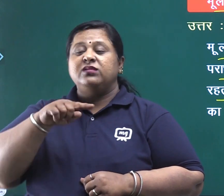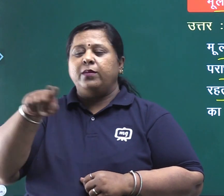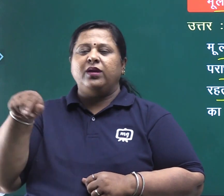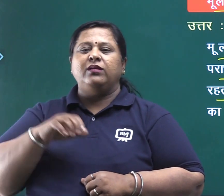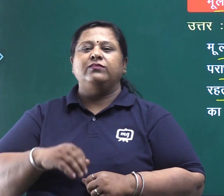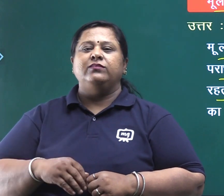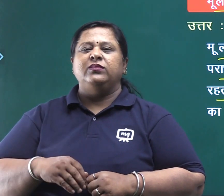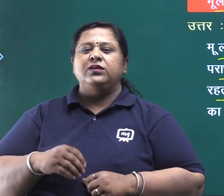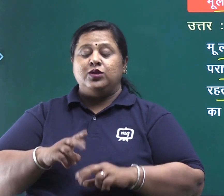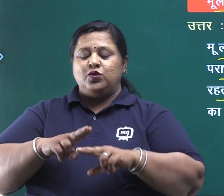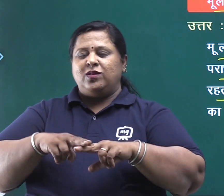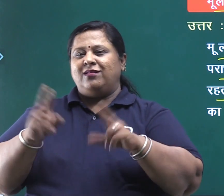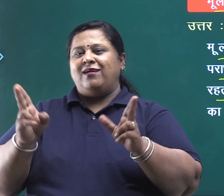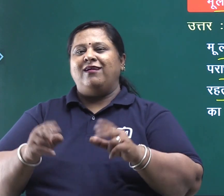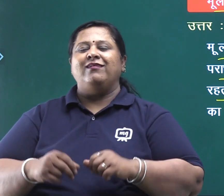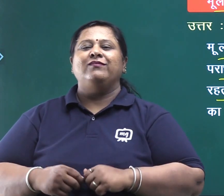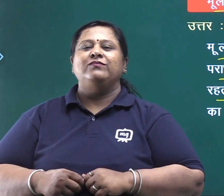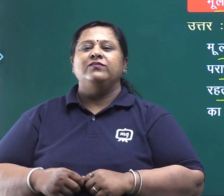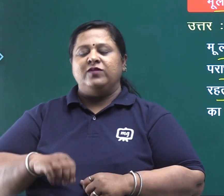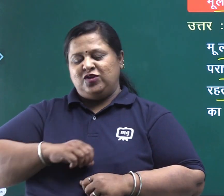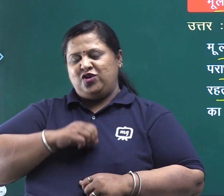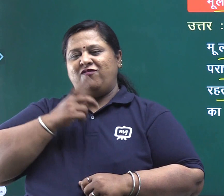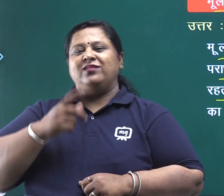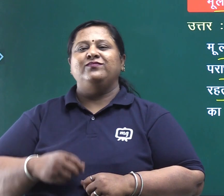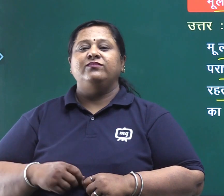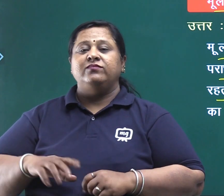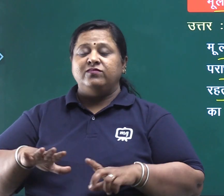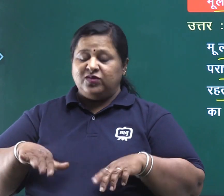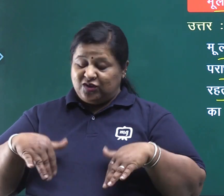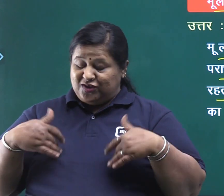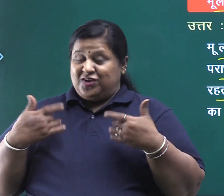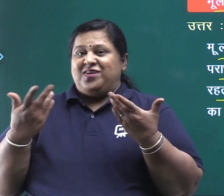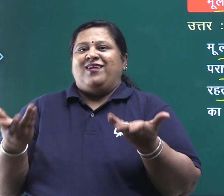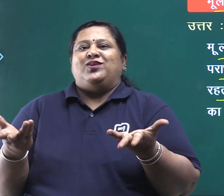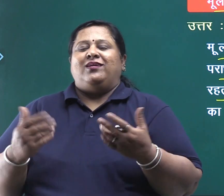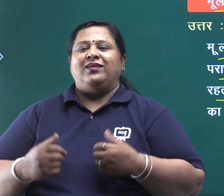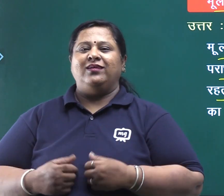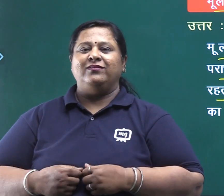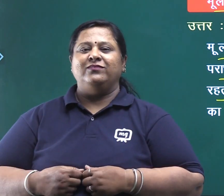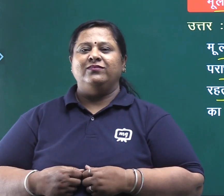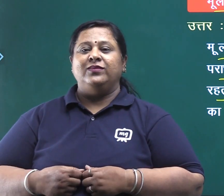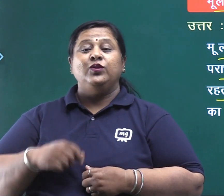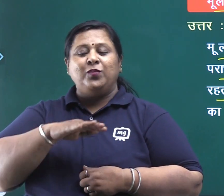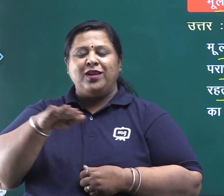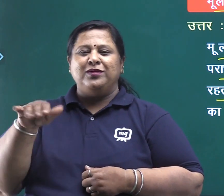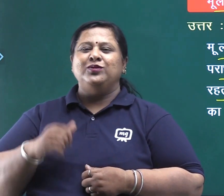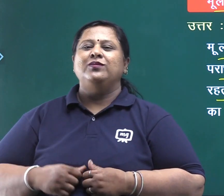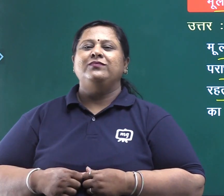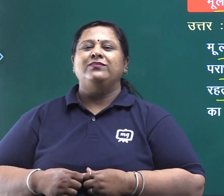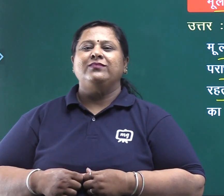सभी स्वतंत्रता का जीवन जीना चाहते हैं। तो प्यारे